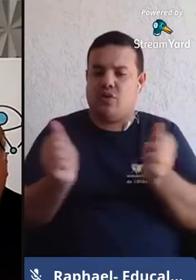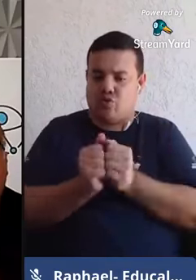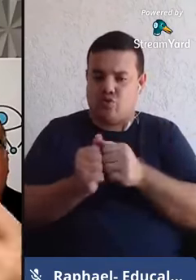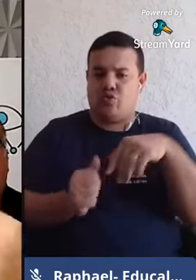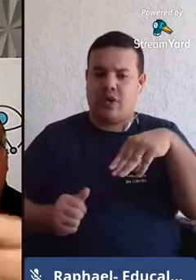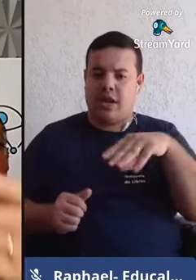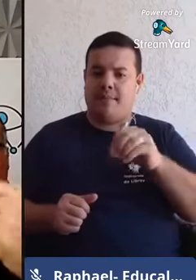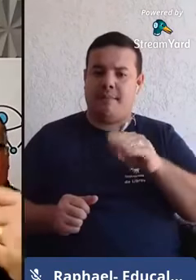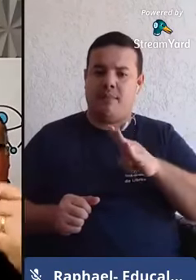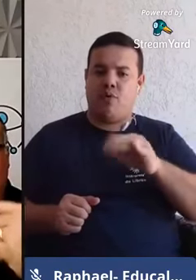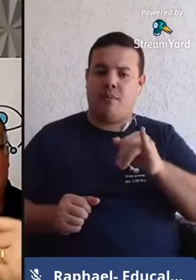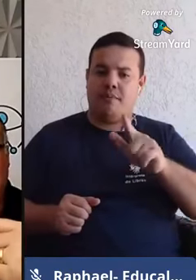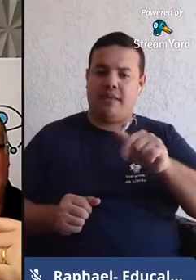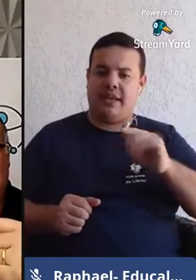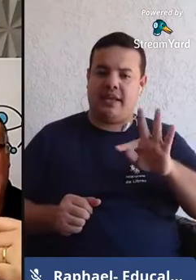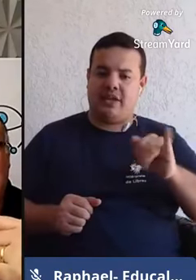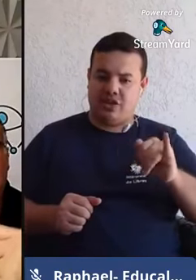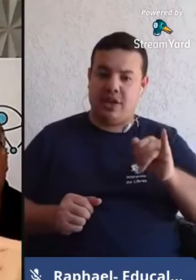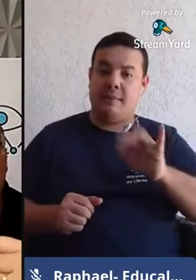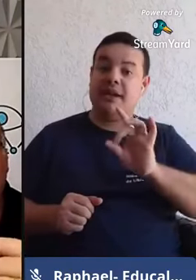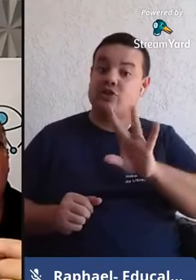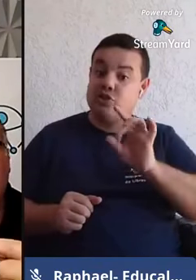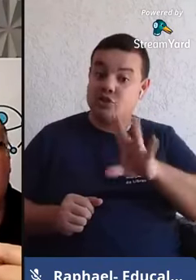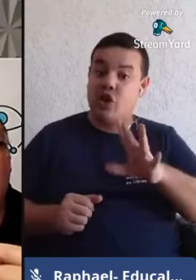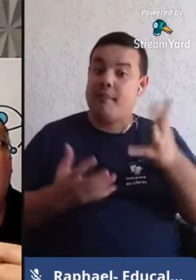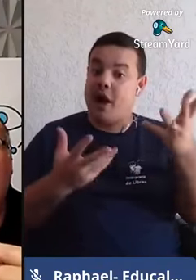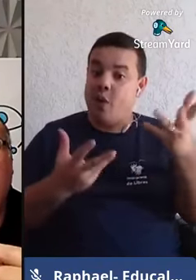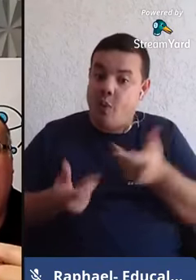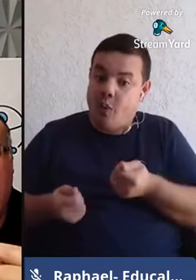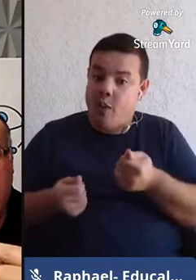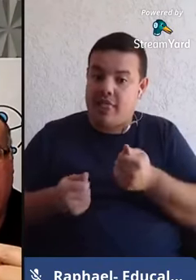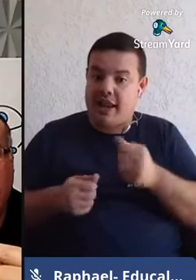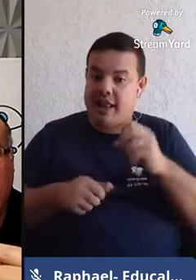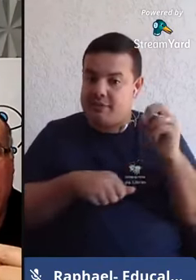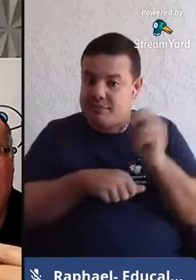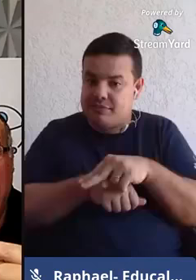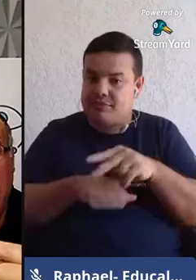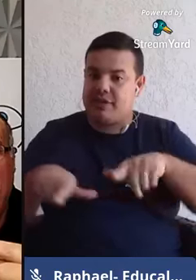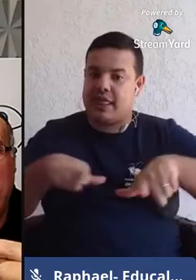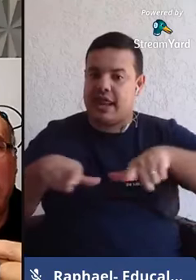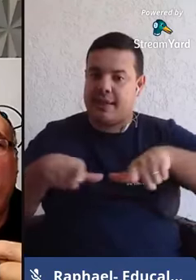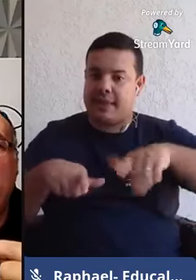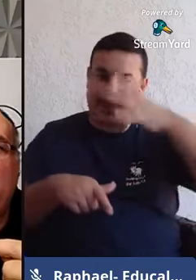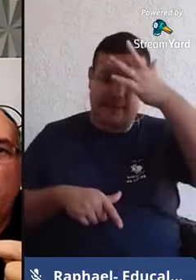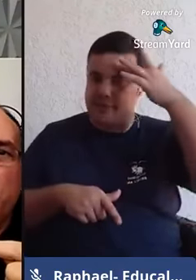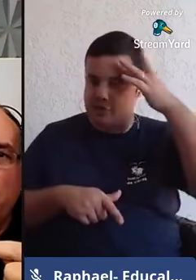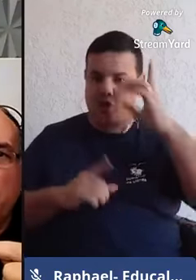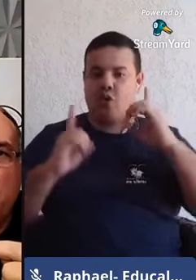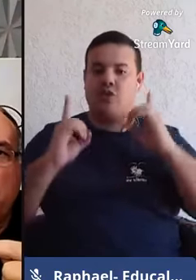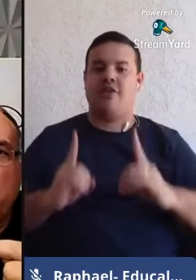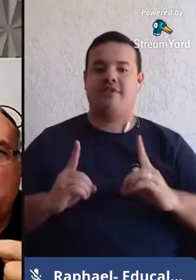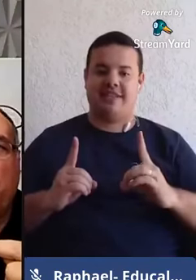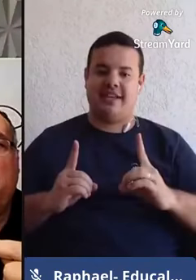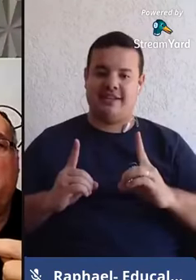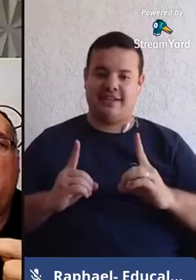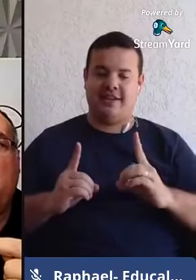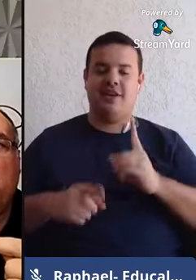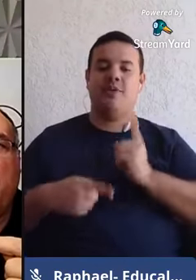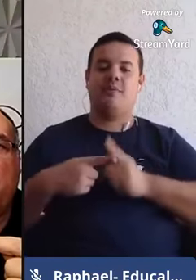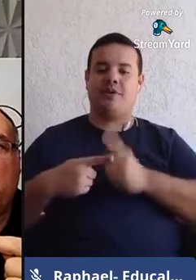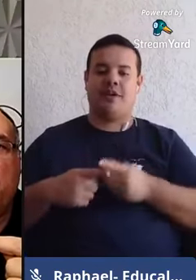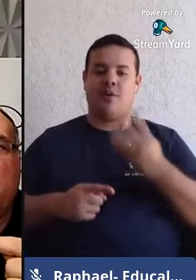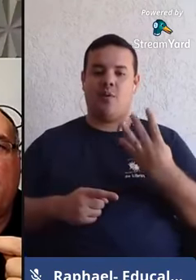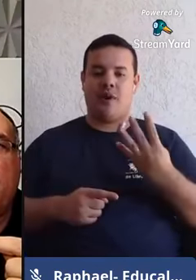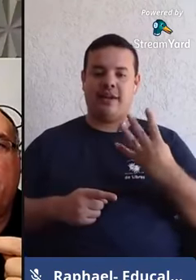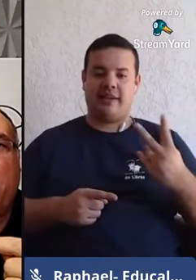para contratar pessoa com deficiência. Eles ainda não enxergaram o mercado, né? Que 42% das pessoas com deficiência